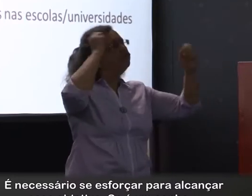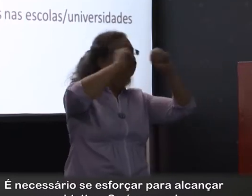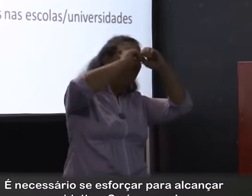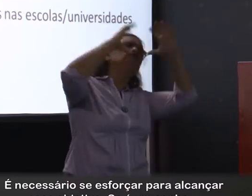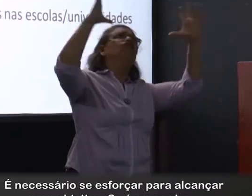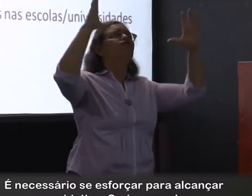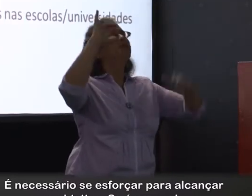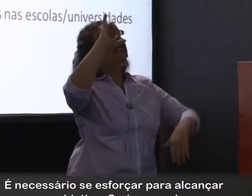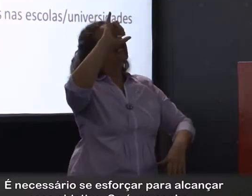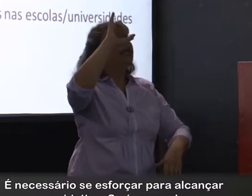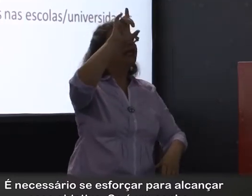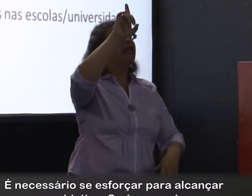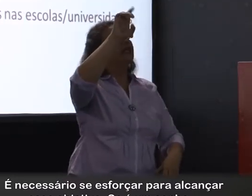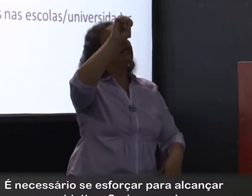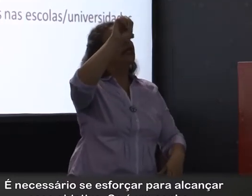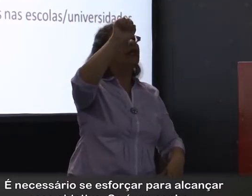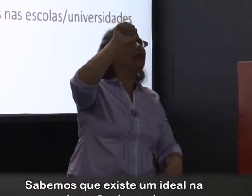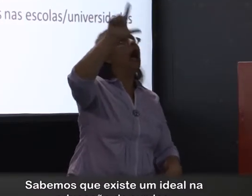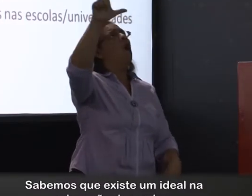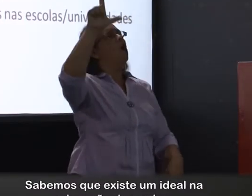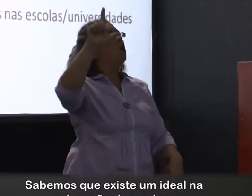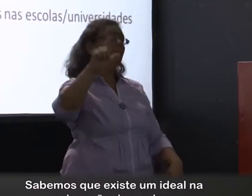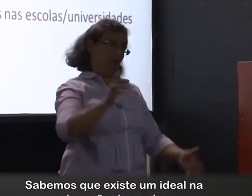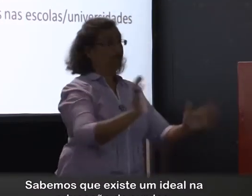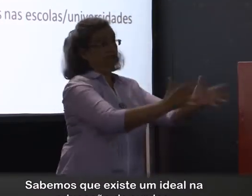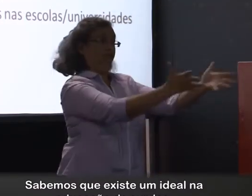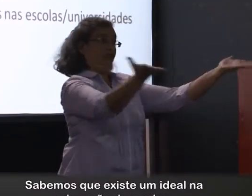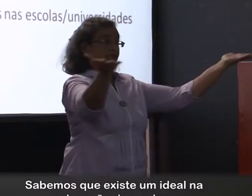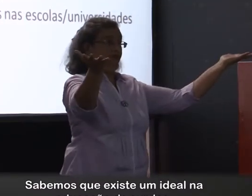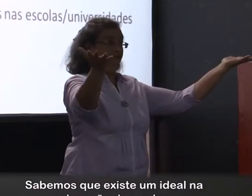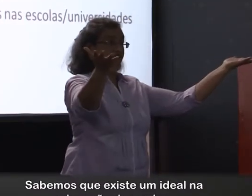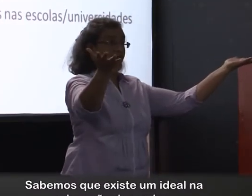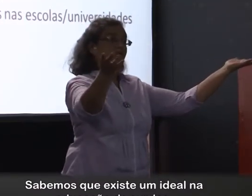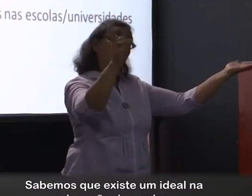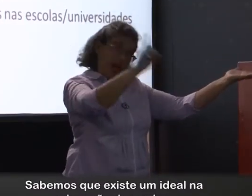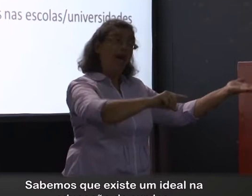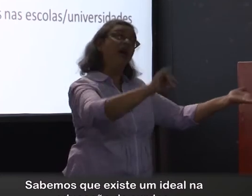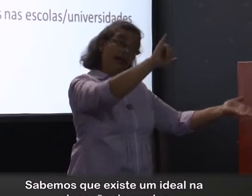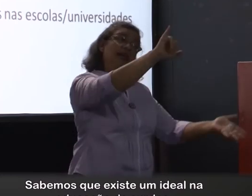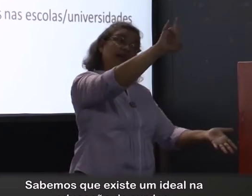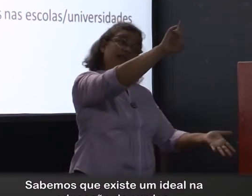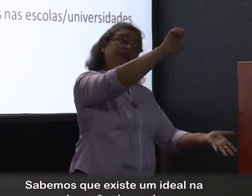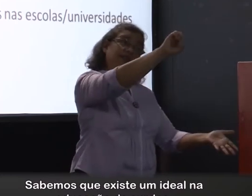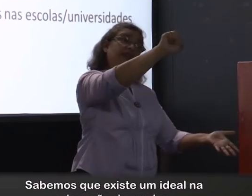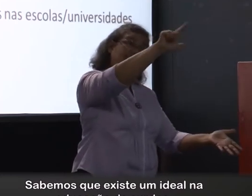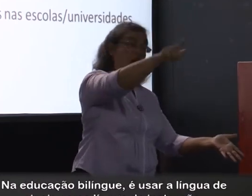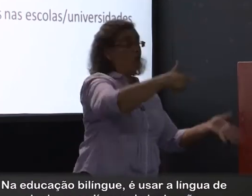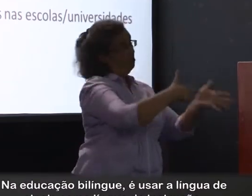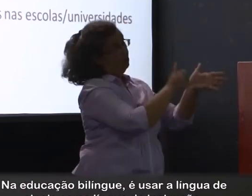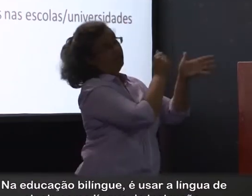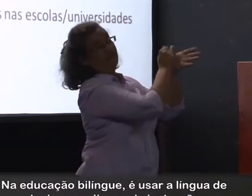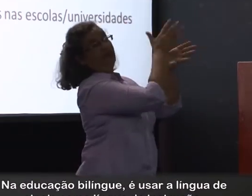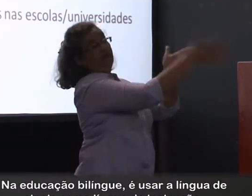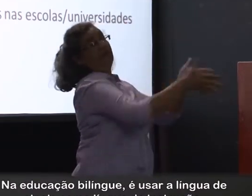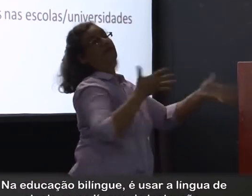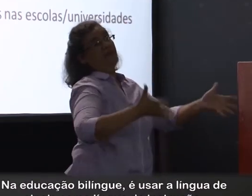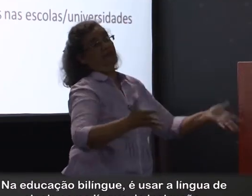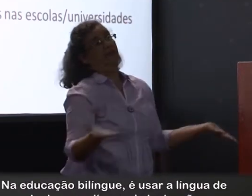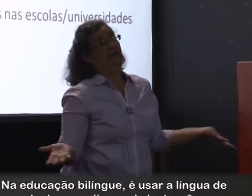esse objetivo, né? Se é um sonho, se é o ideal, a gente sabe que existe um ideal na educação de surdos, na educação bilíngue, é usar